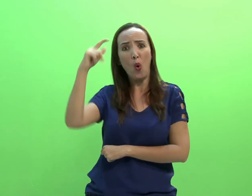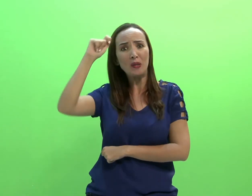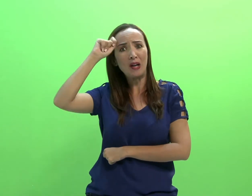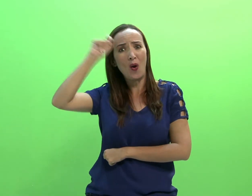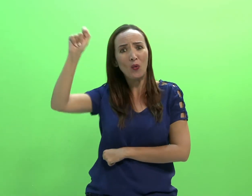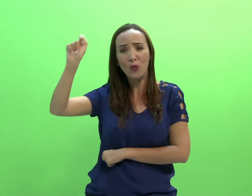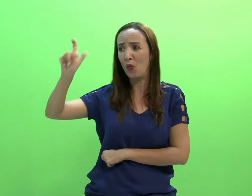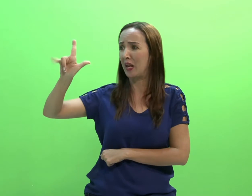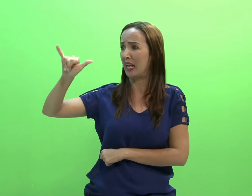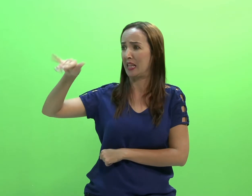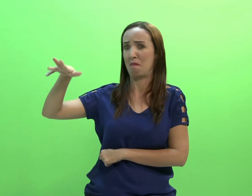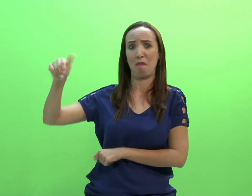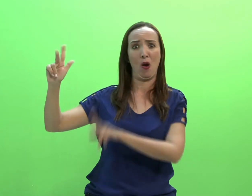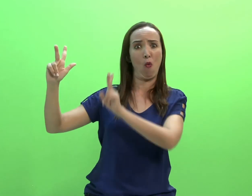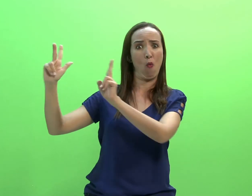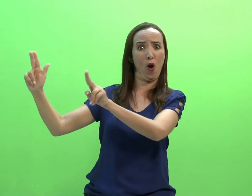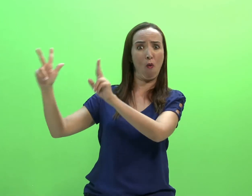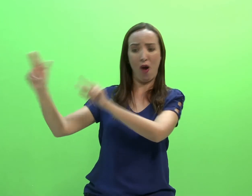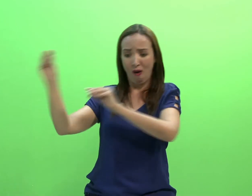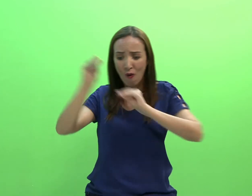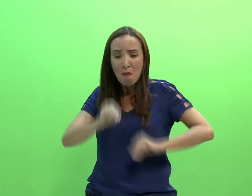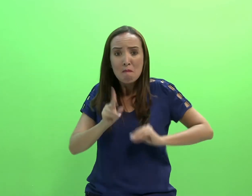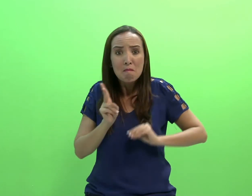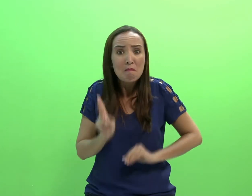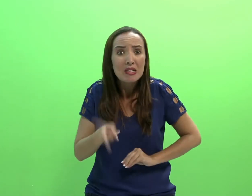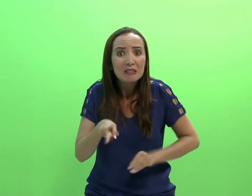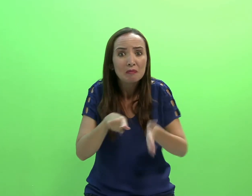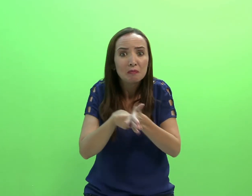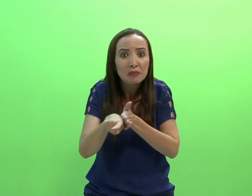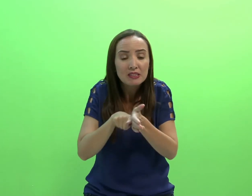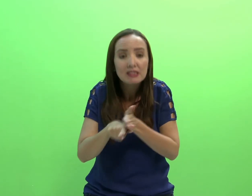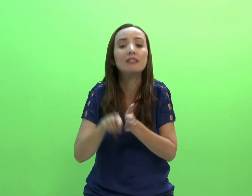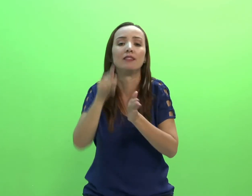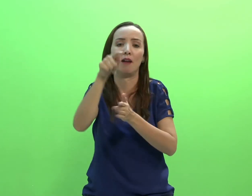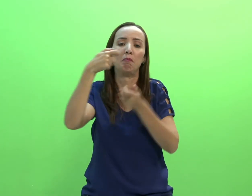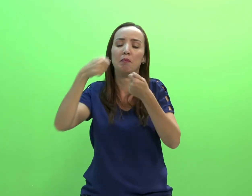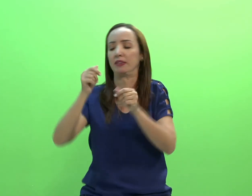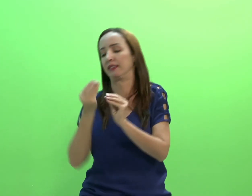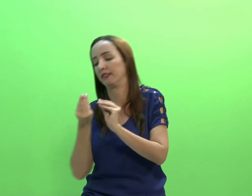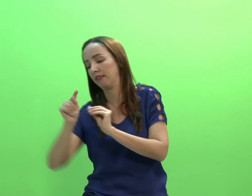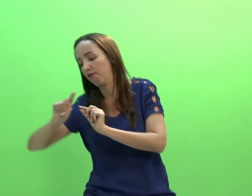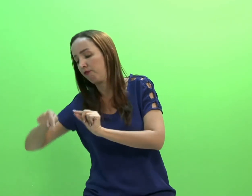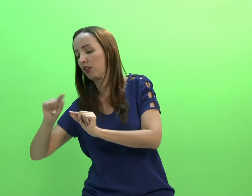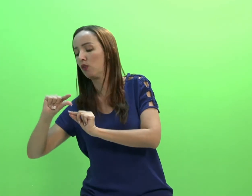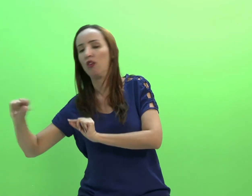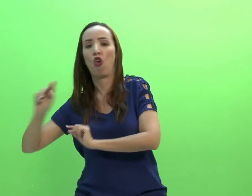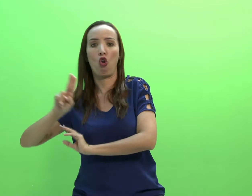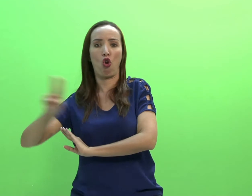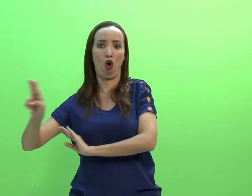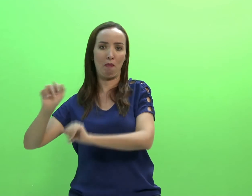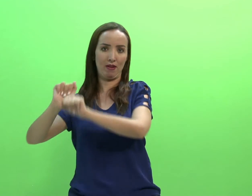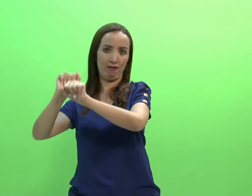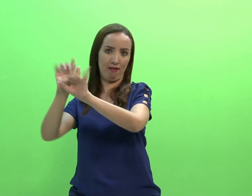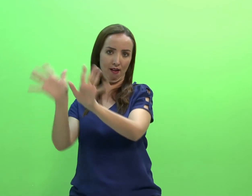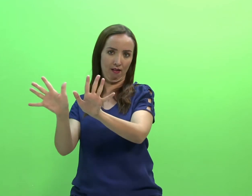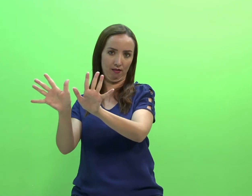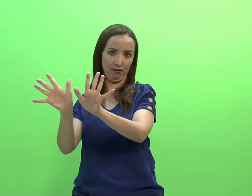somente Lima. Mas caso pesquise outro autor com o mesmo sobrenome, precisa clarear, precisa colocar o